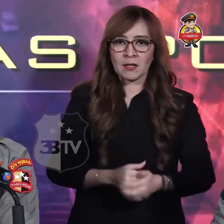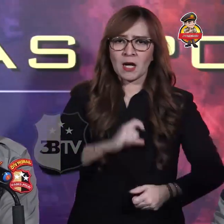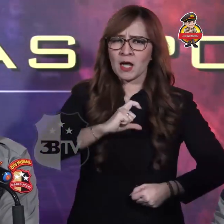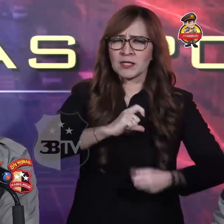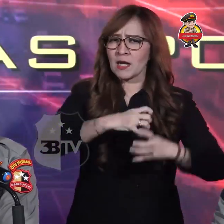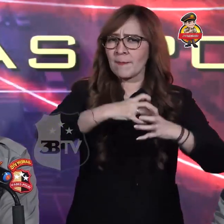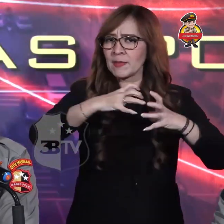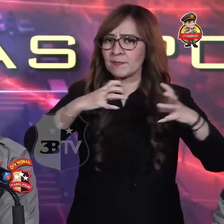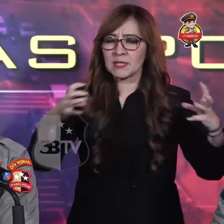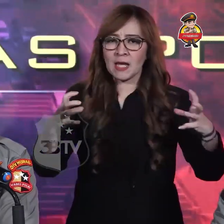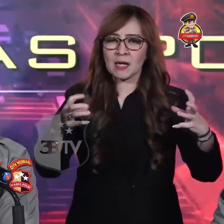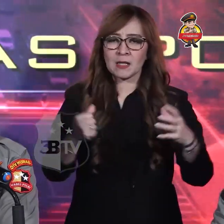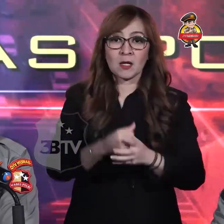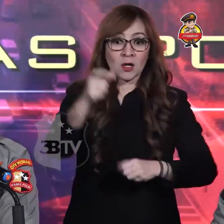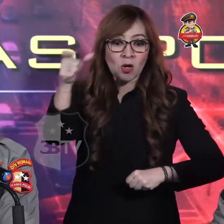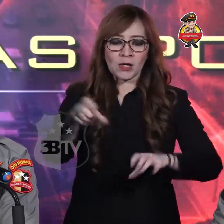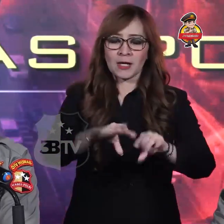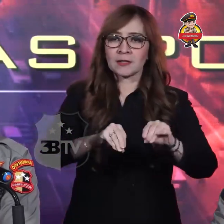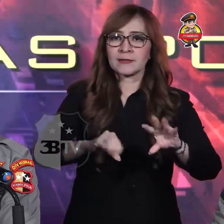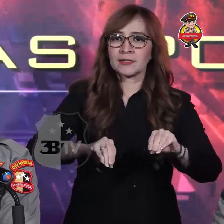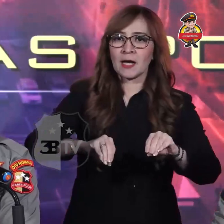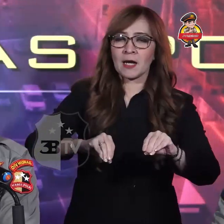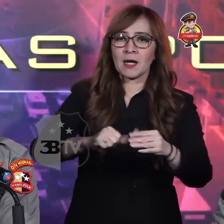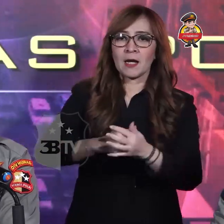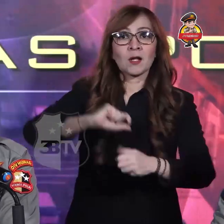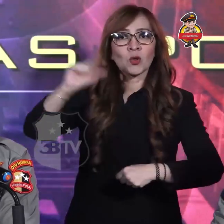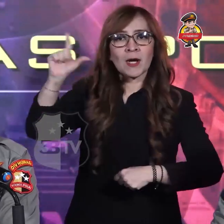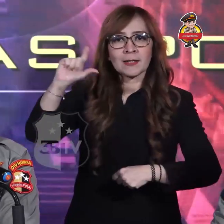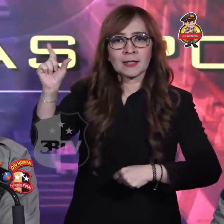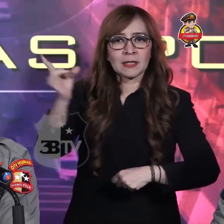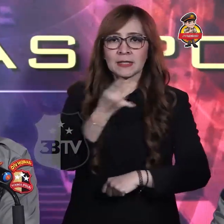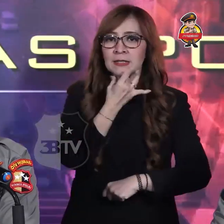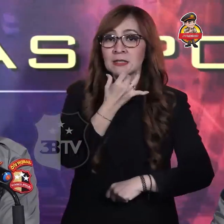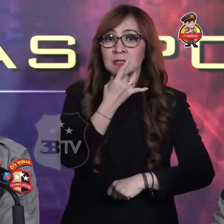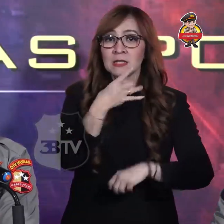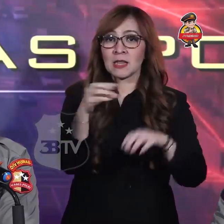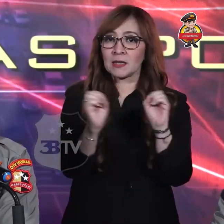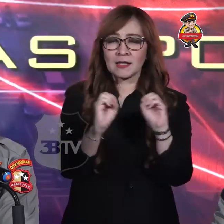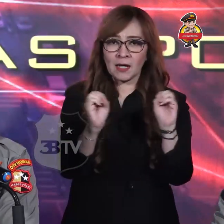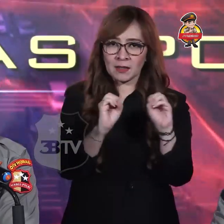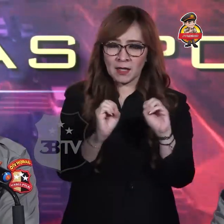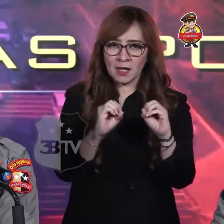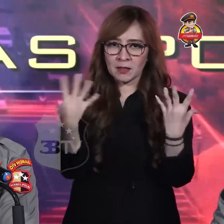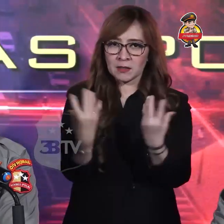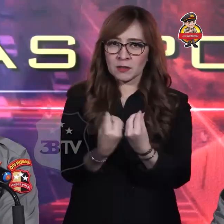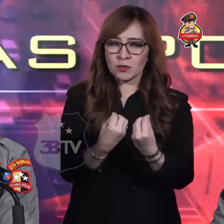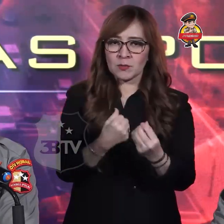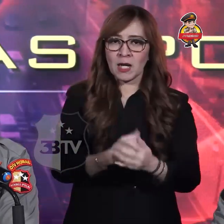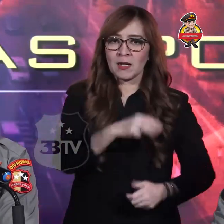terbesar adalah pekerja migran legal ya. Ada